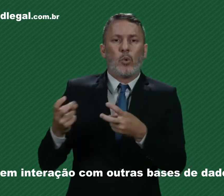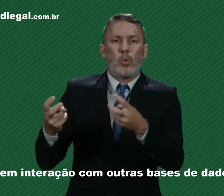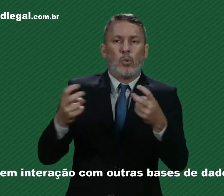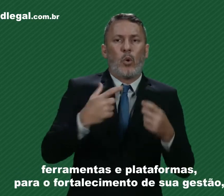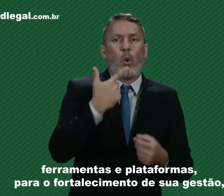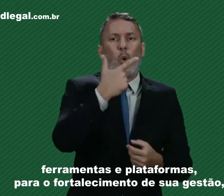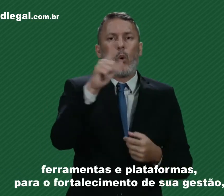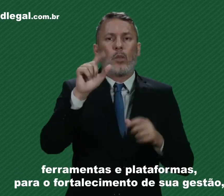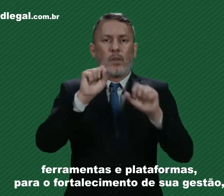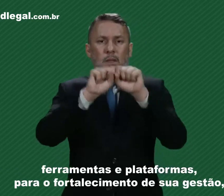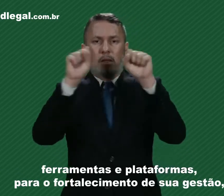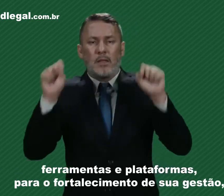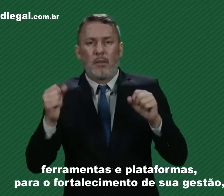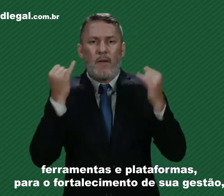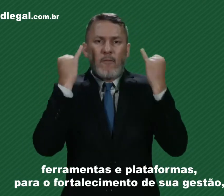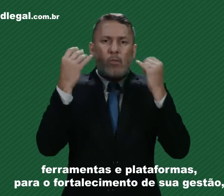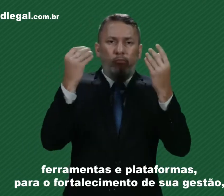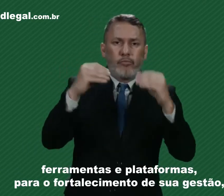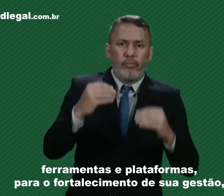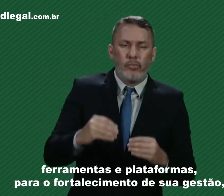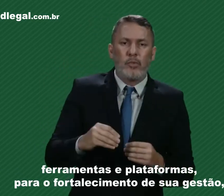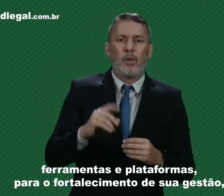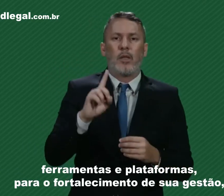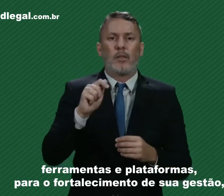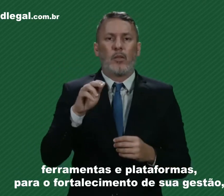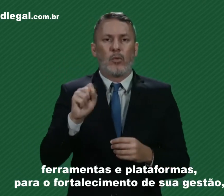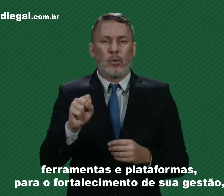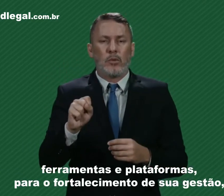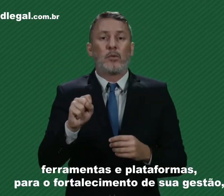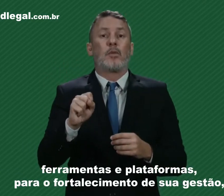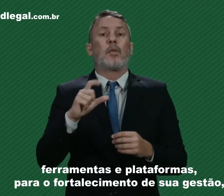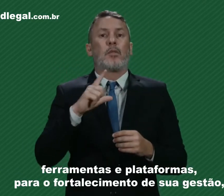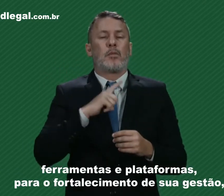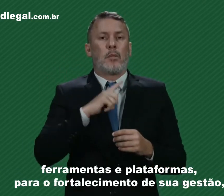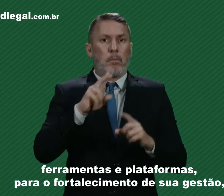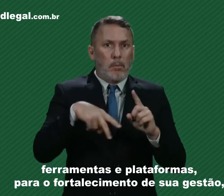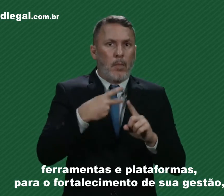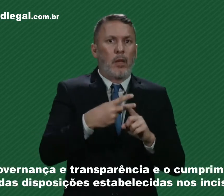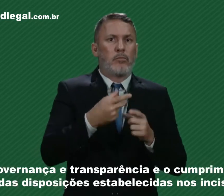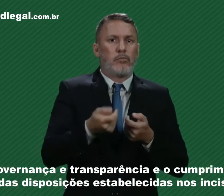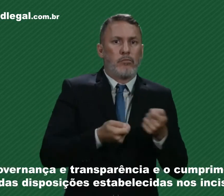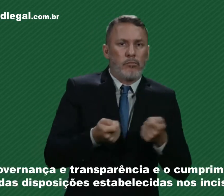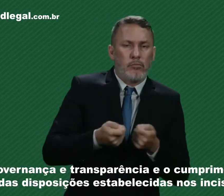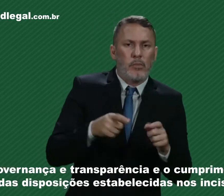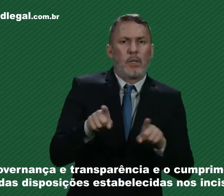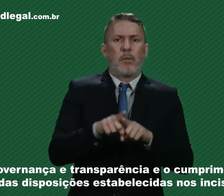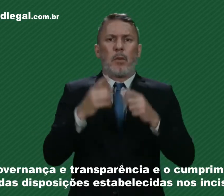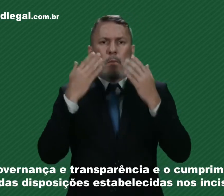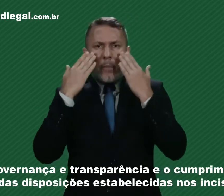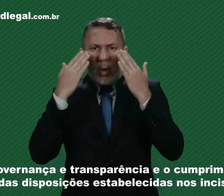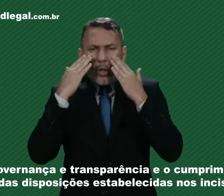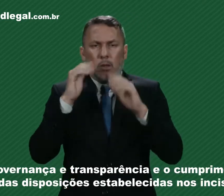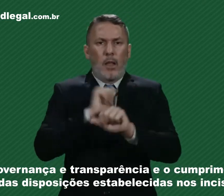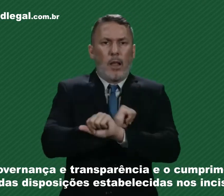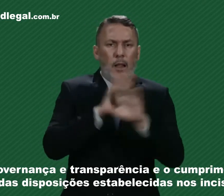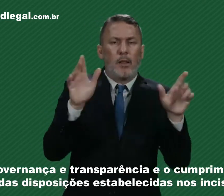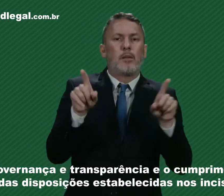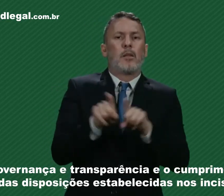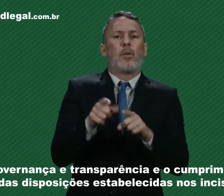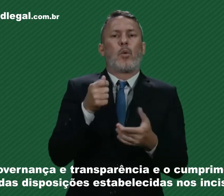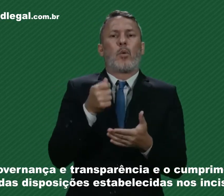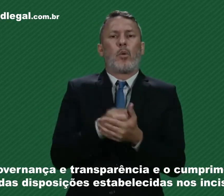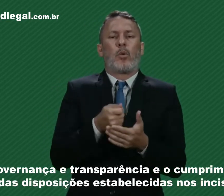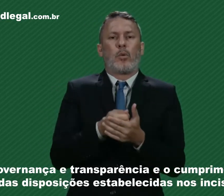de dados, ferramentas e plataformas, para o fortalecimento de sua gestão, governança e transparência